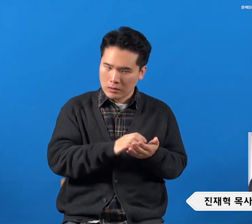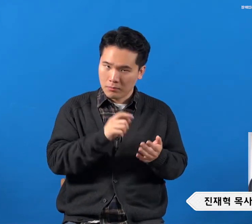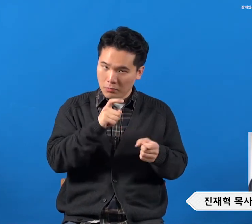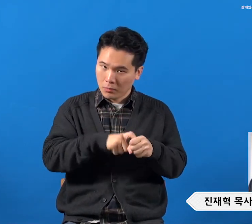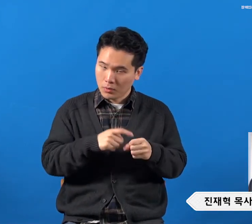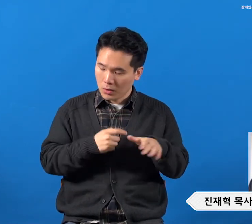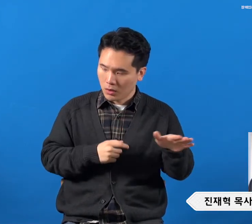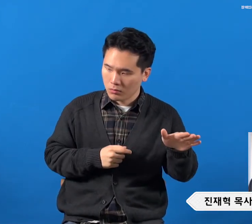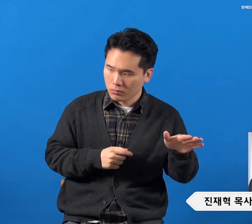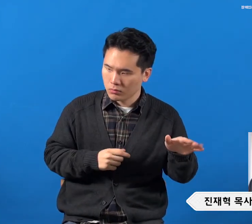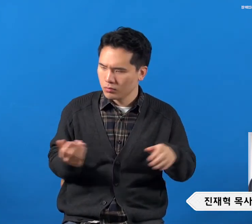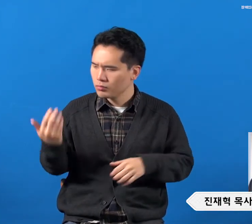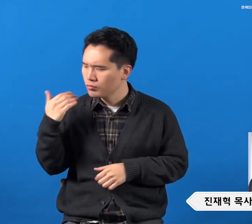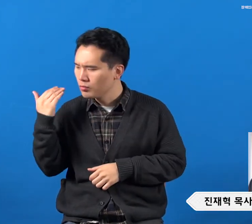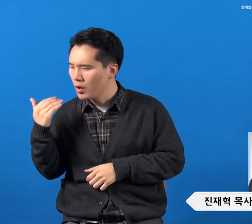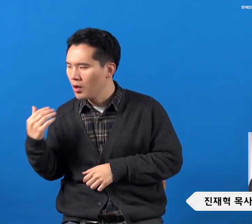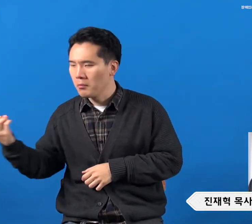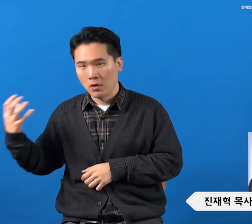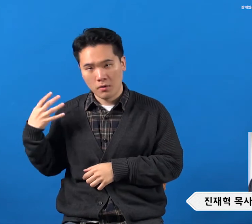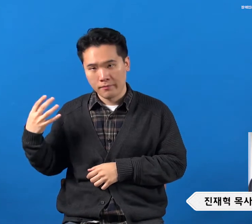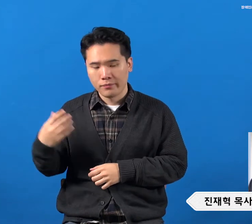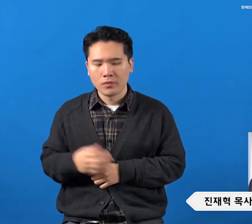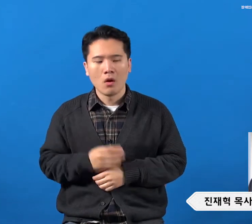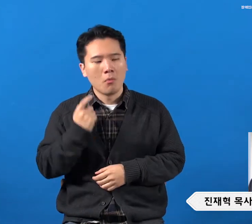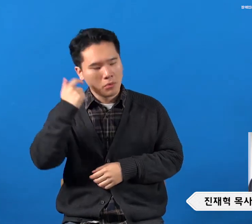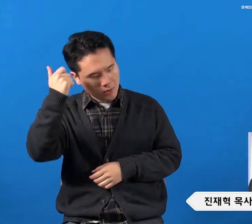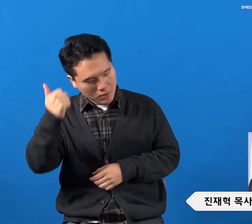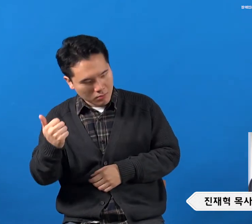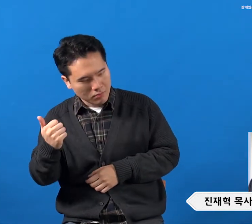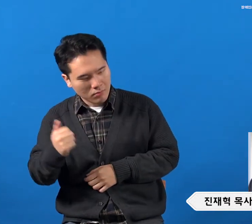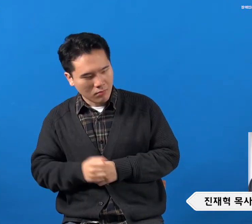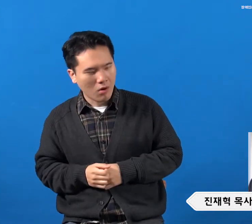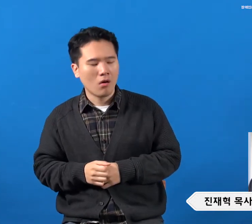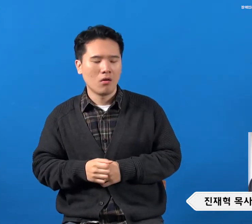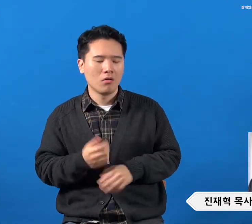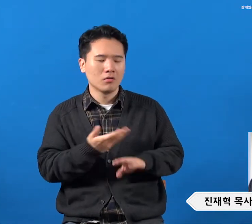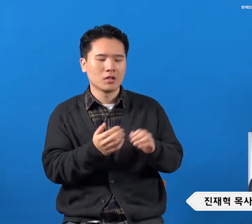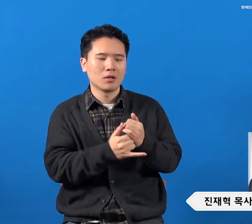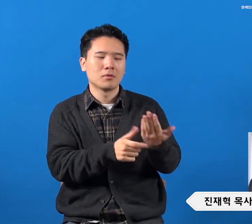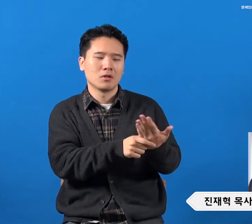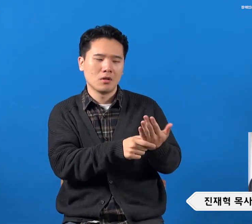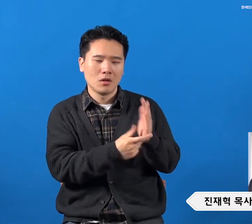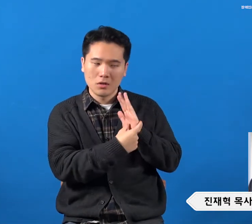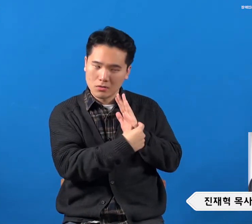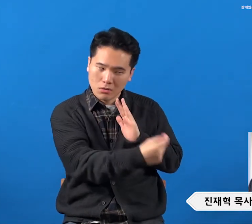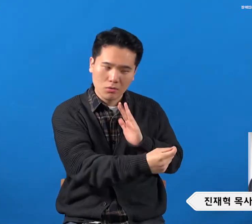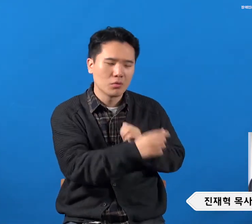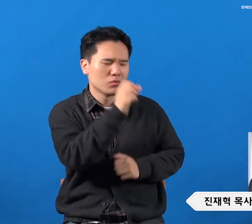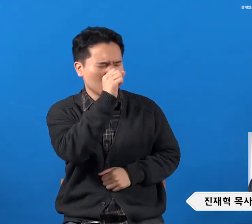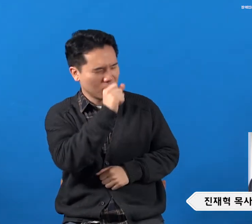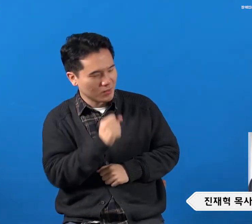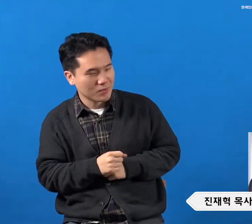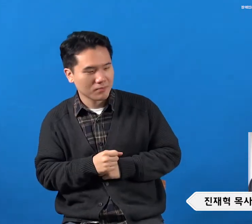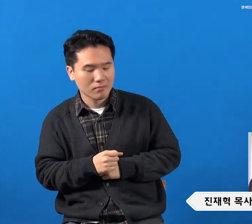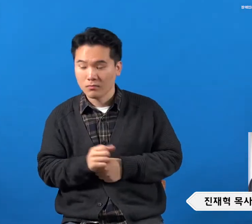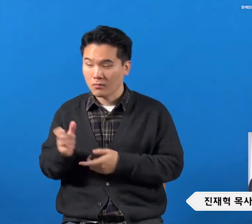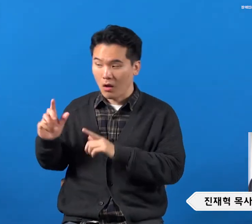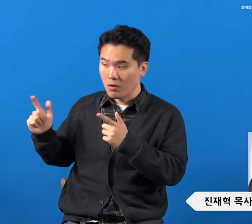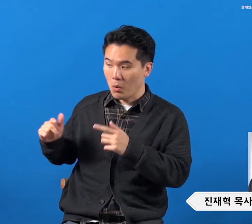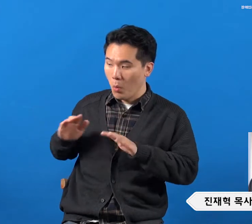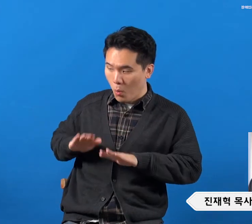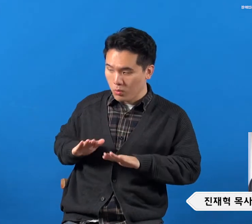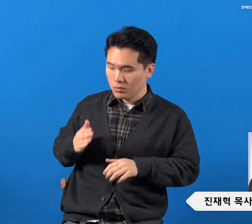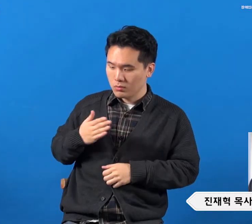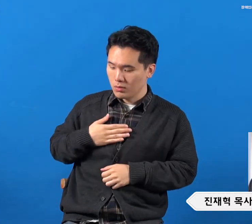그분들이 저에게 그러더라고요. 목사님, 대접을 받으셔서 좋으시겠습니다. 그래서 아니요, 오늘은 제가 대접하는